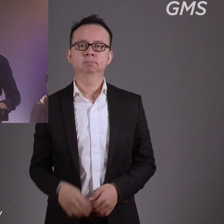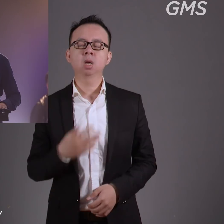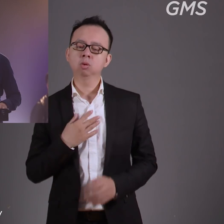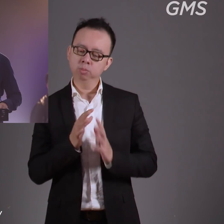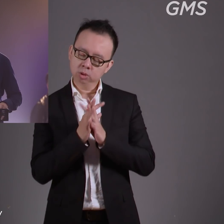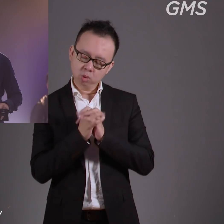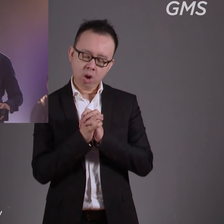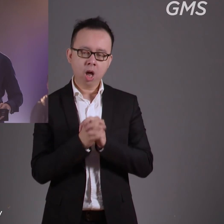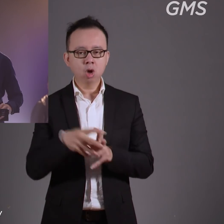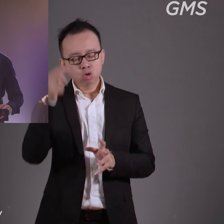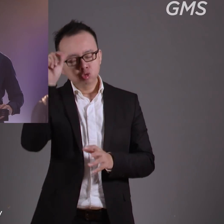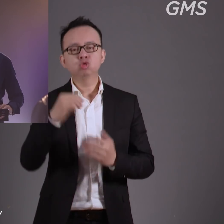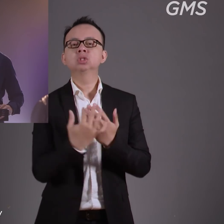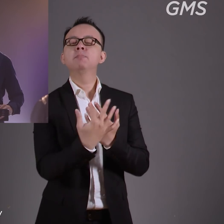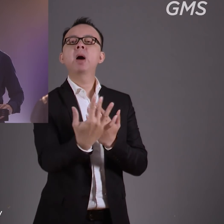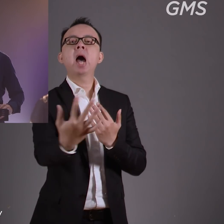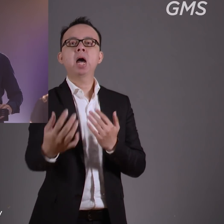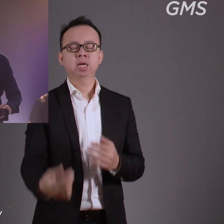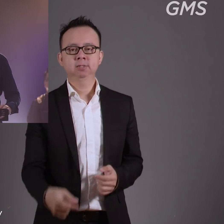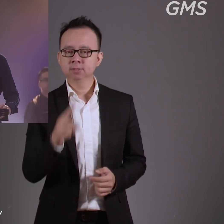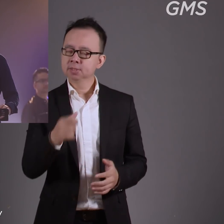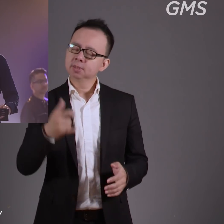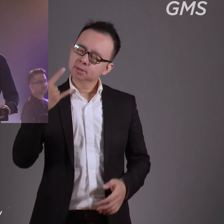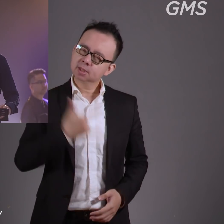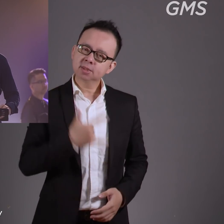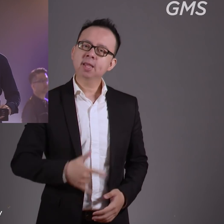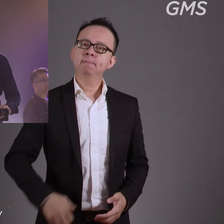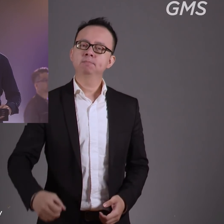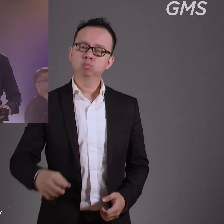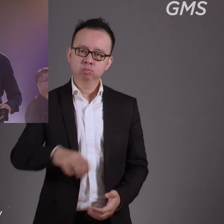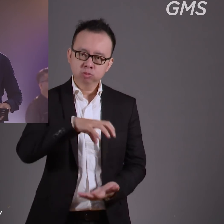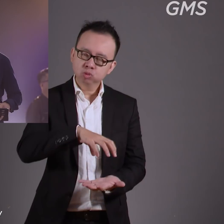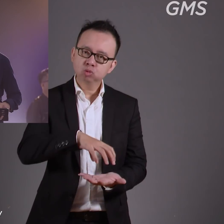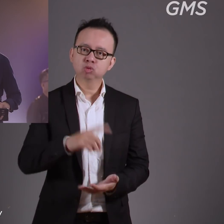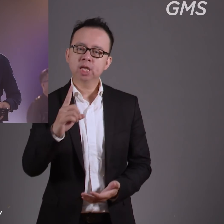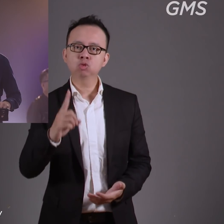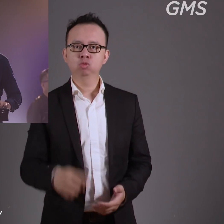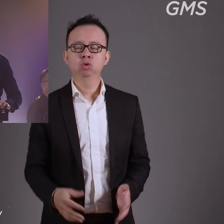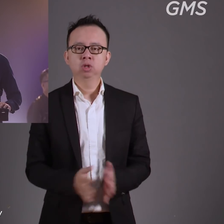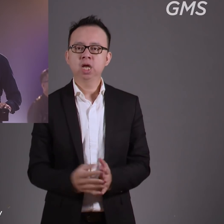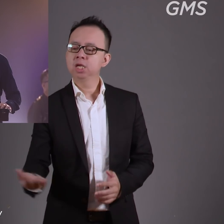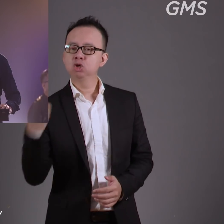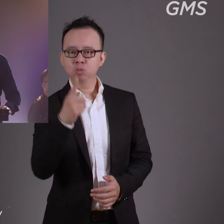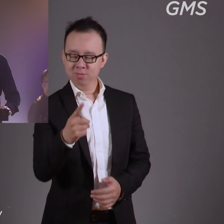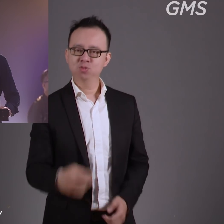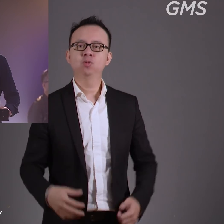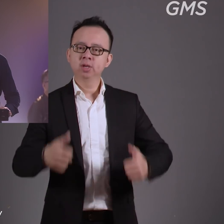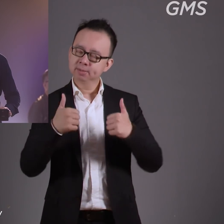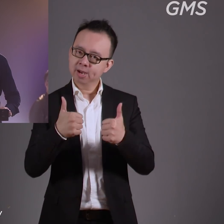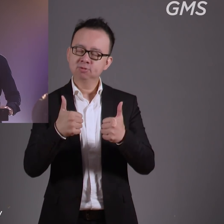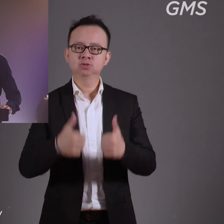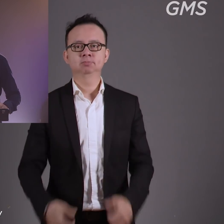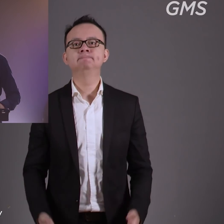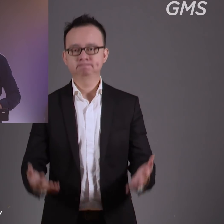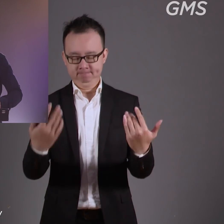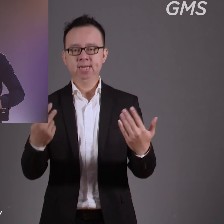jemaat, agar keluarga Anda masing-masing tetap utuh. Dan hidup Anda tetap damai sejahtera.